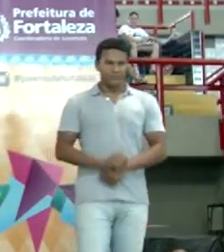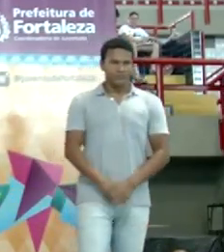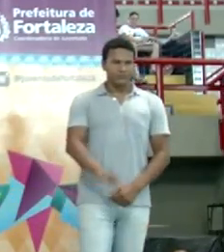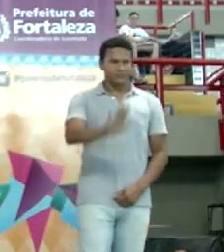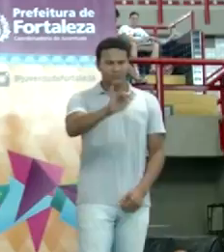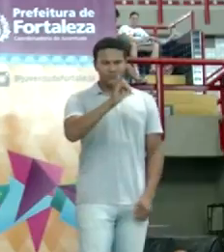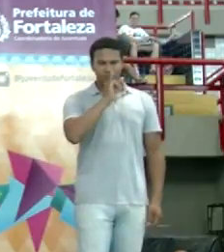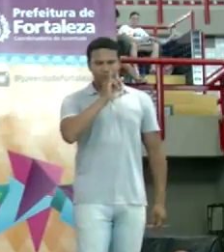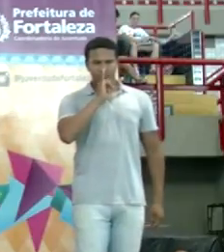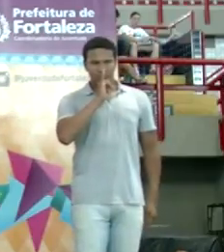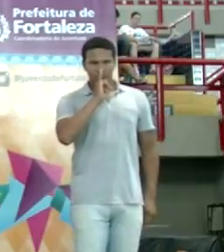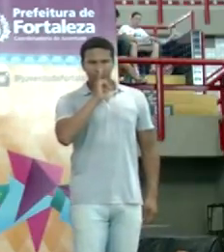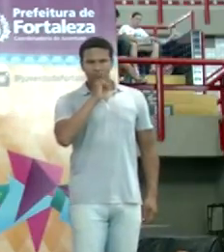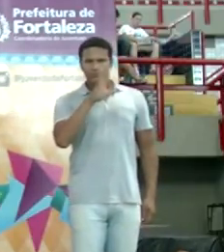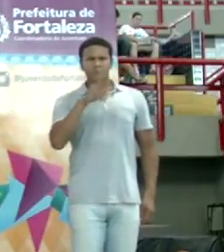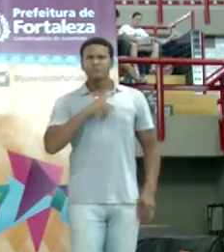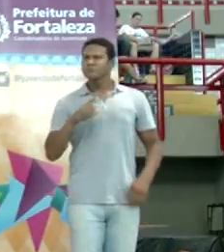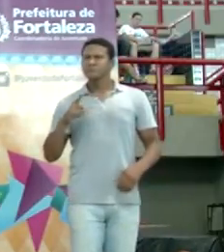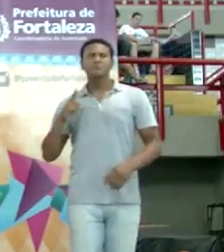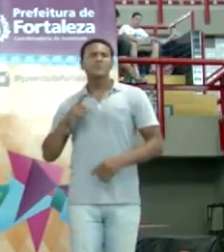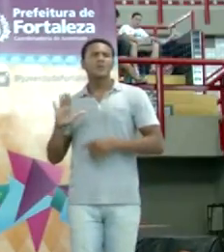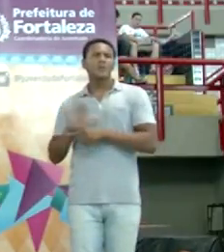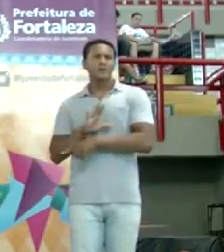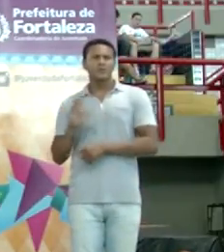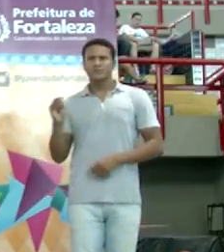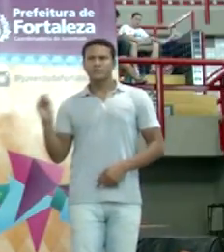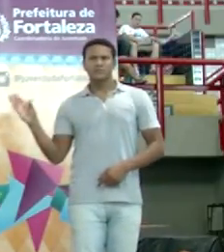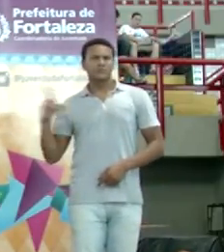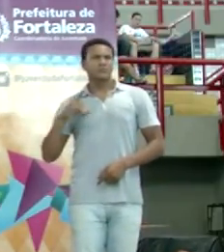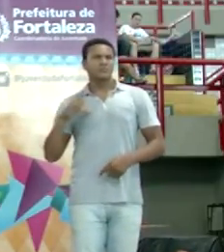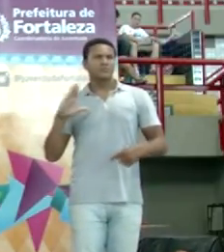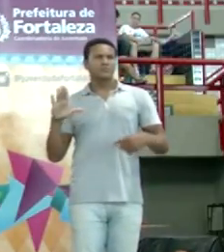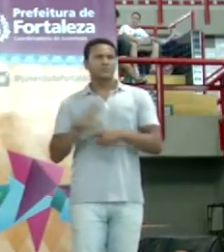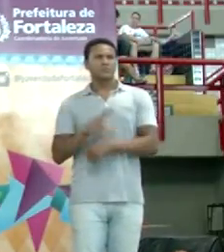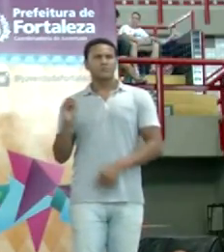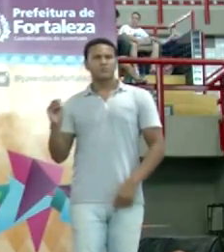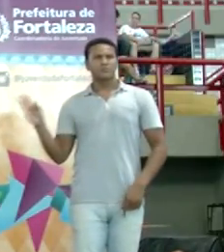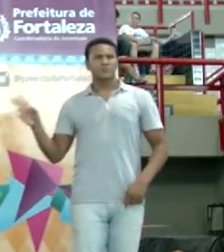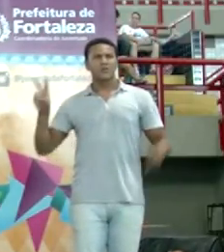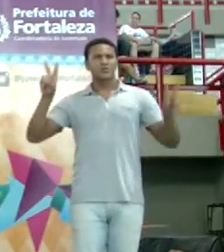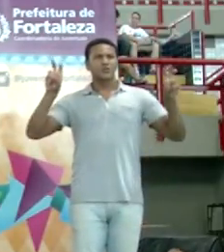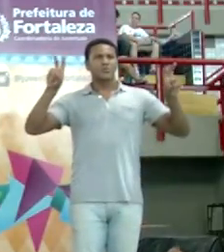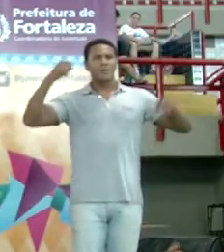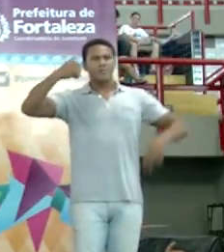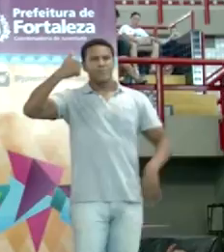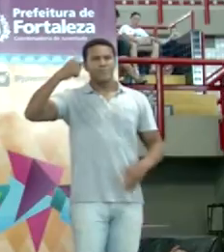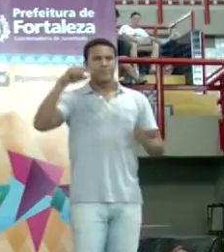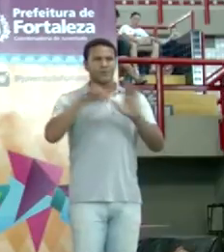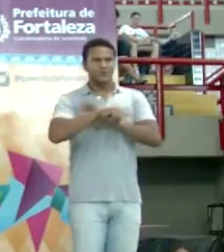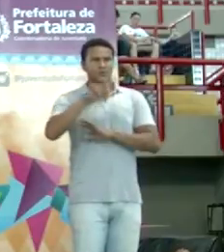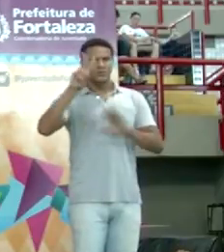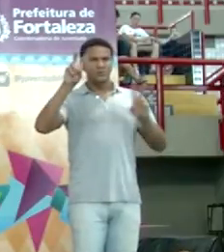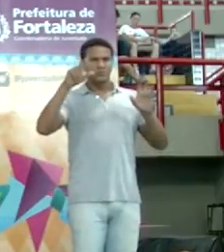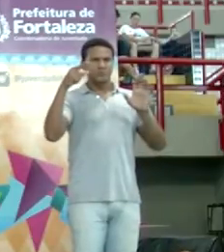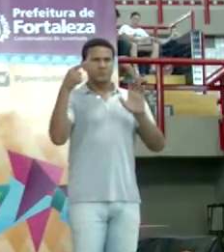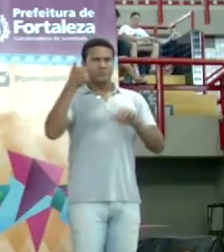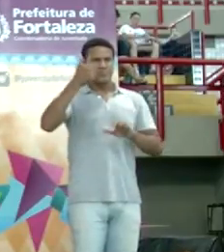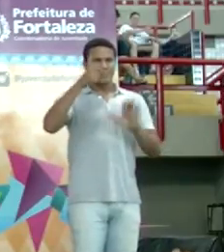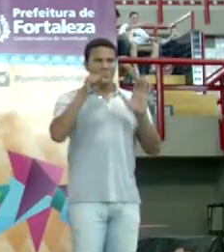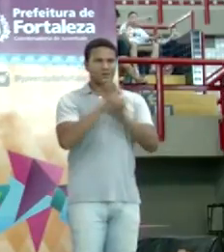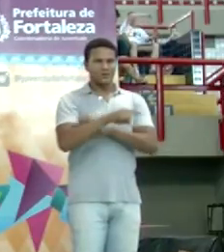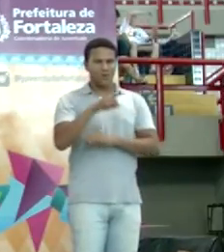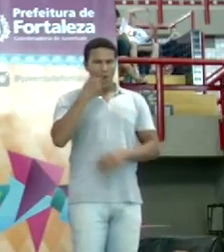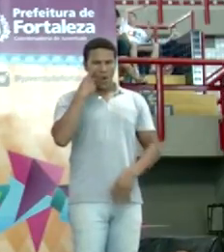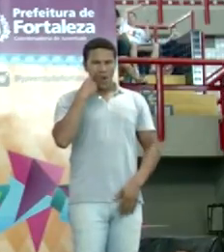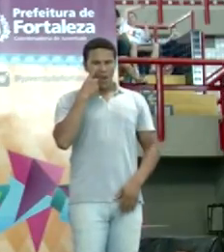Pessoal, chegou uma perguntinha aqui, voltada à primeira questão. Preste atenção. Preste atenção. Olhem